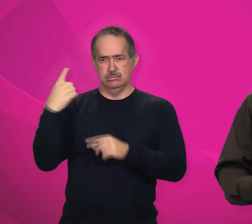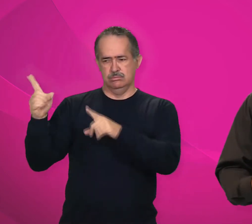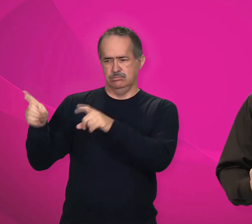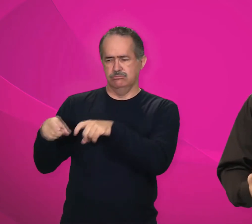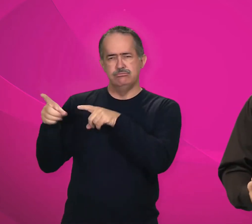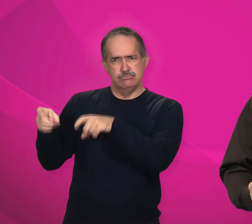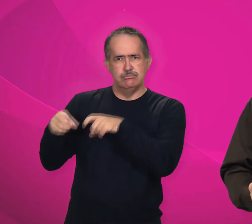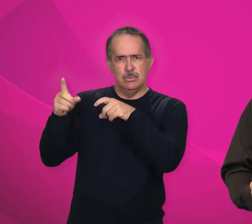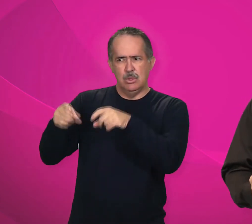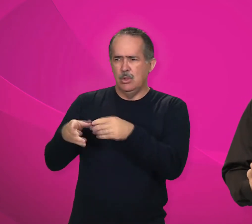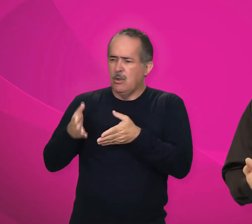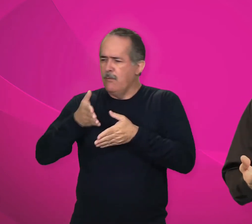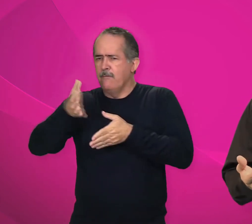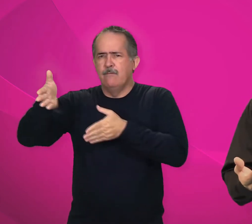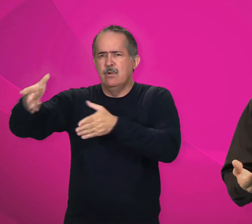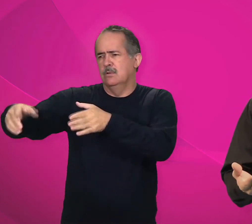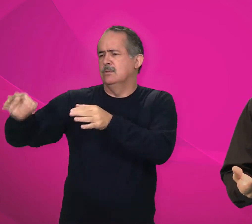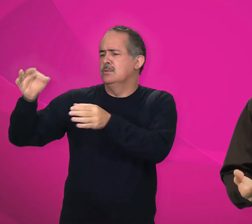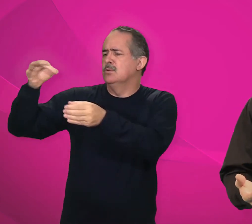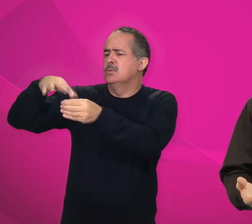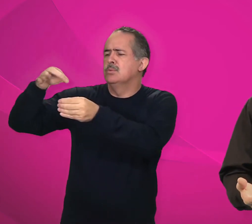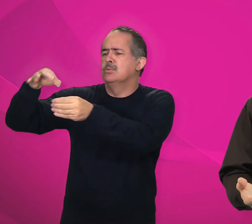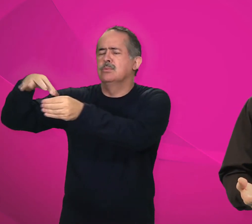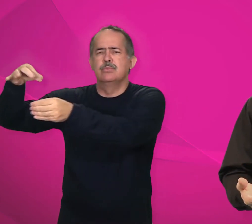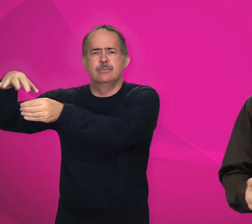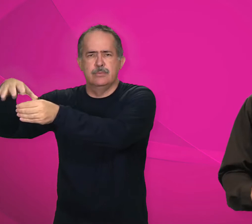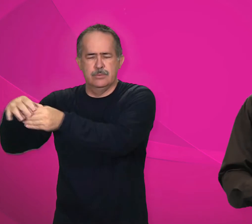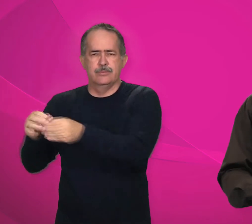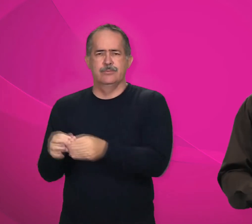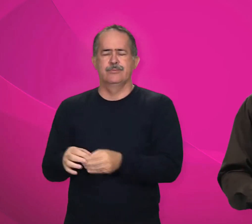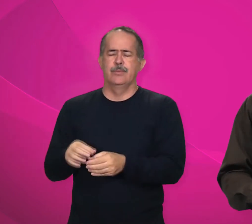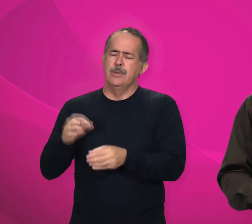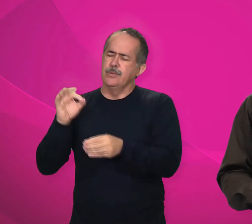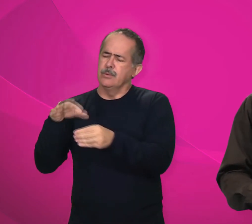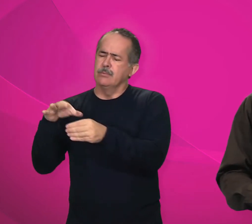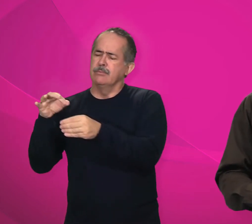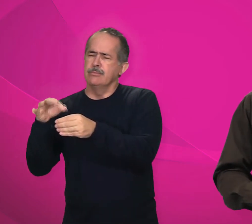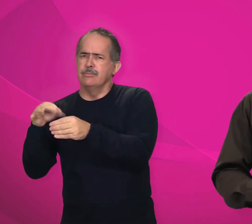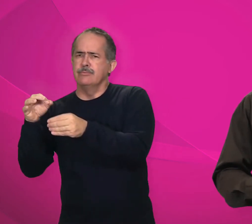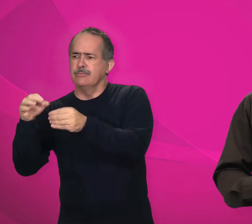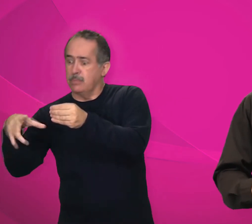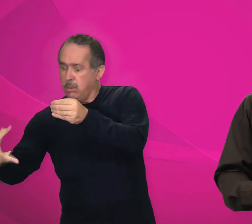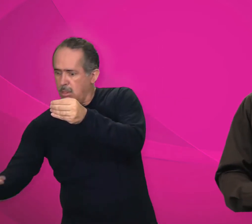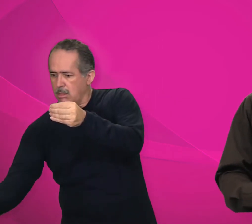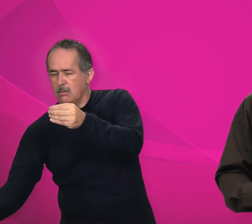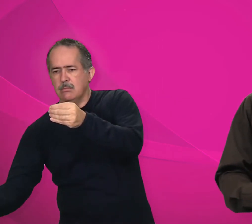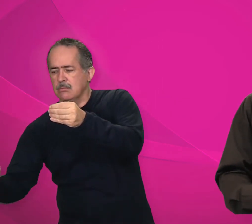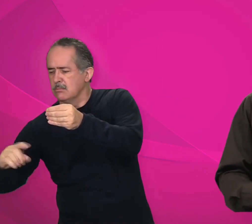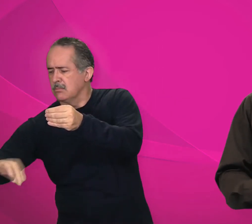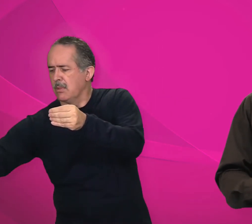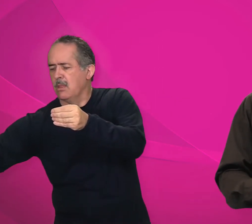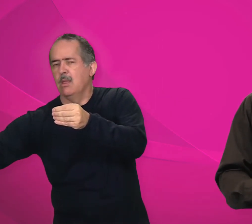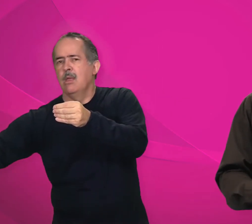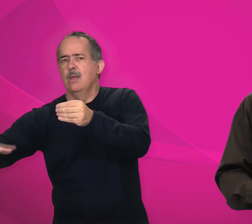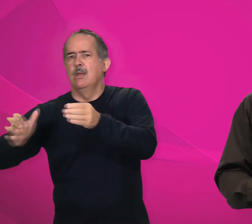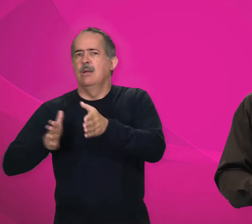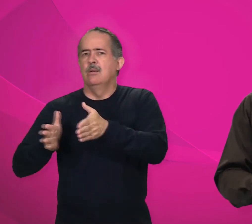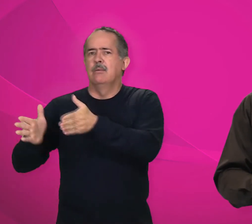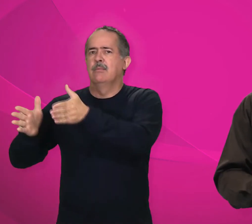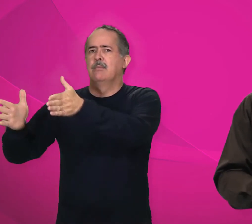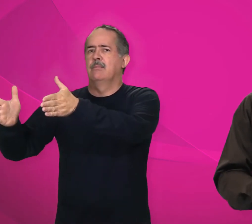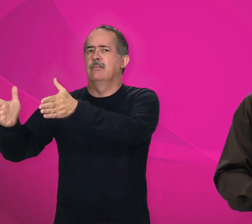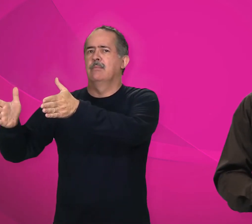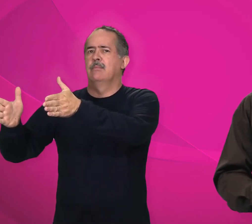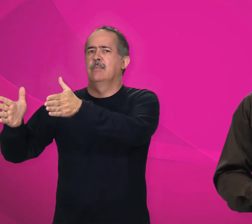Um semeador saiu para semear. Enquanto semeava, algumas sementes caíram